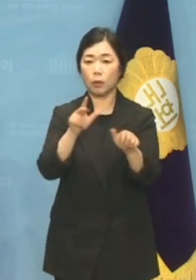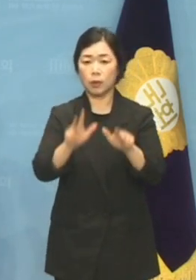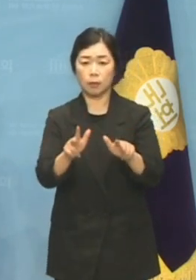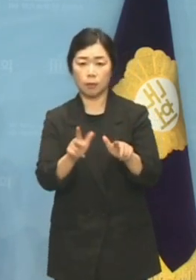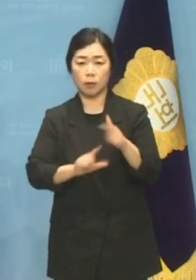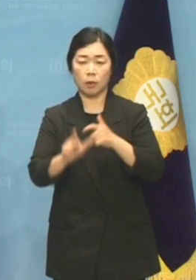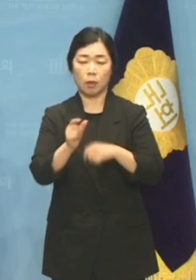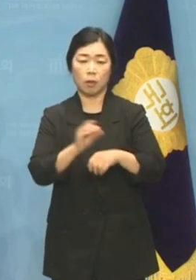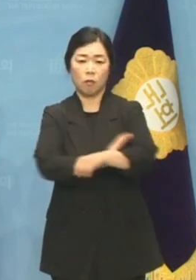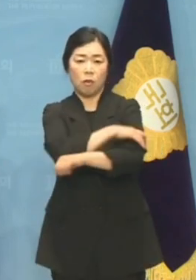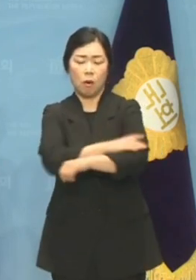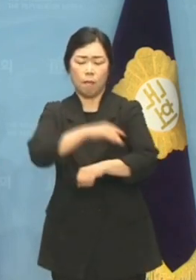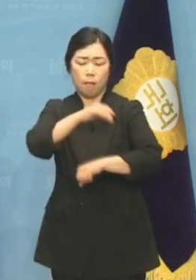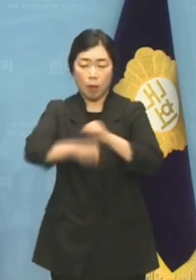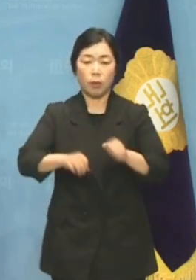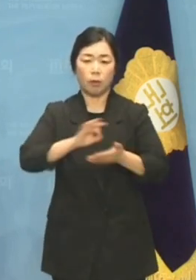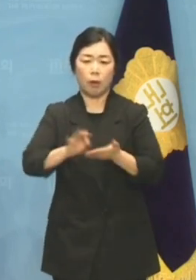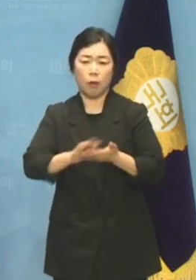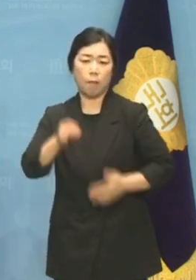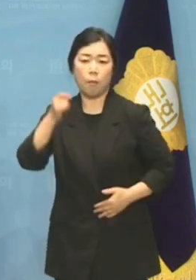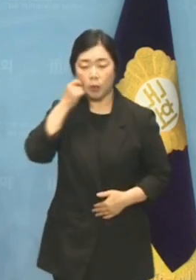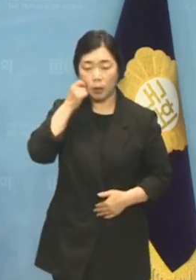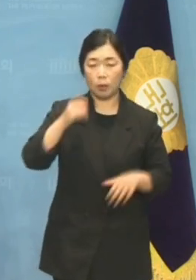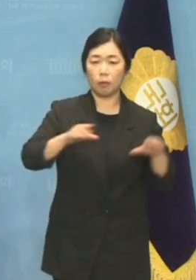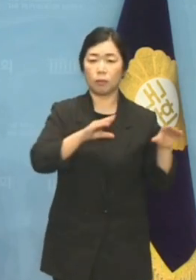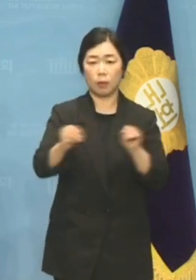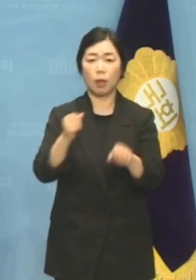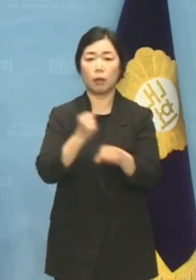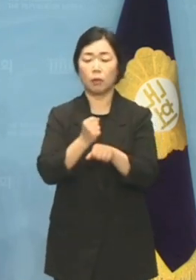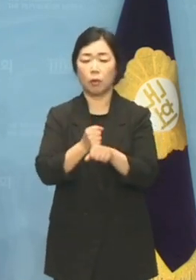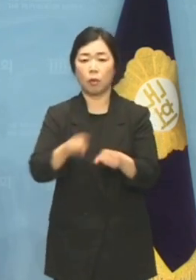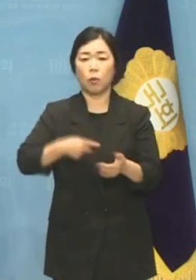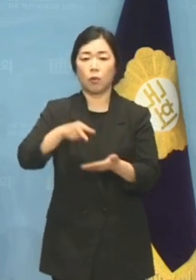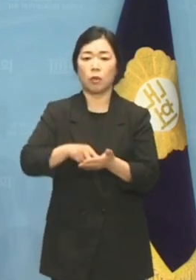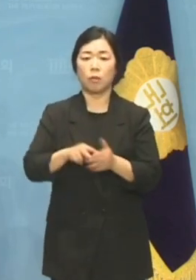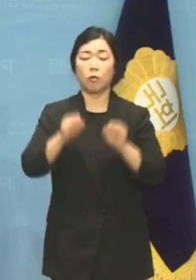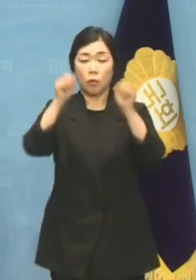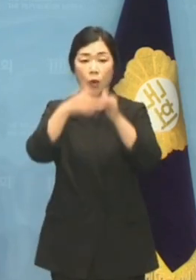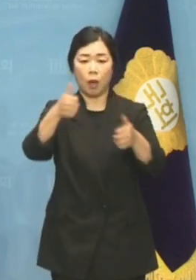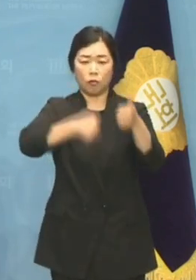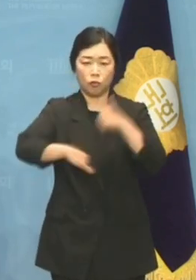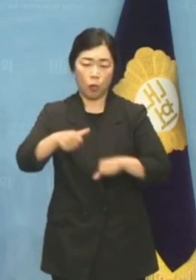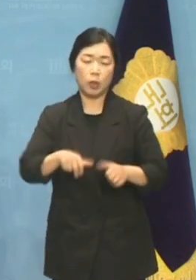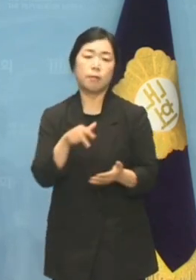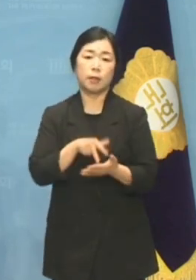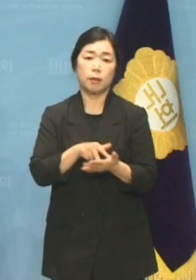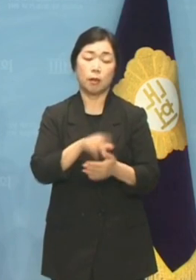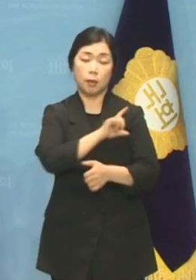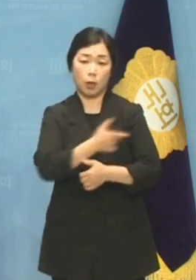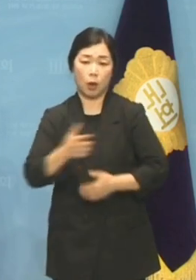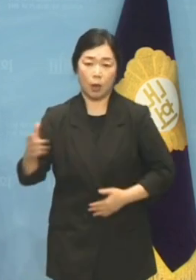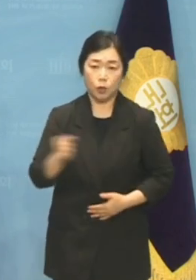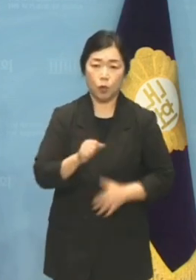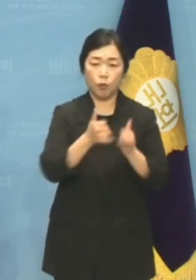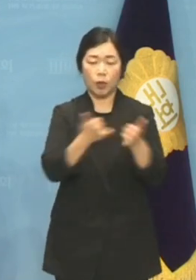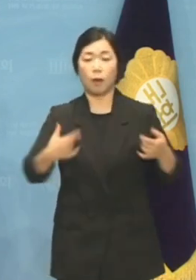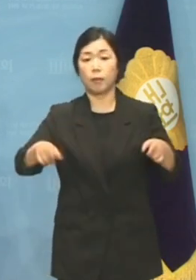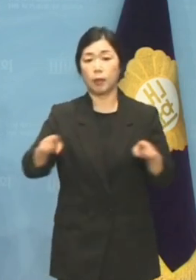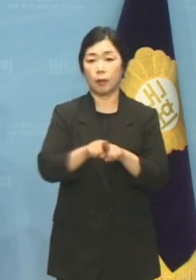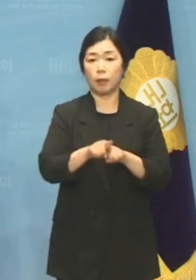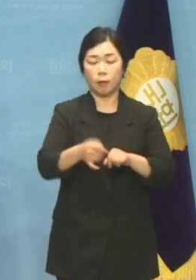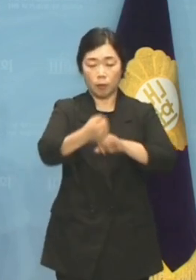이상 권력을 제 마음대로 휘두르지 못하도록 독립운동가 후손들로서 그 자격으로서 국민과